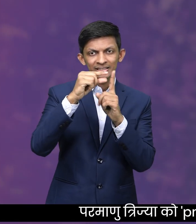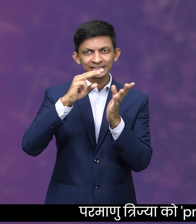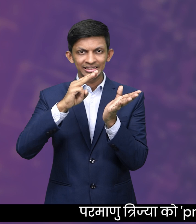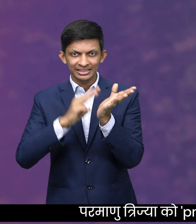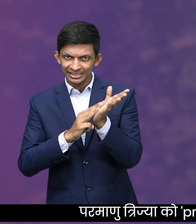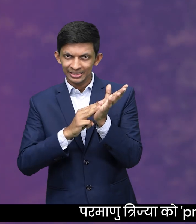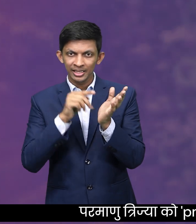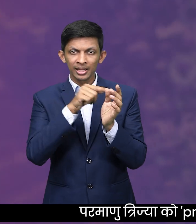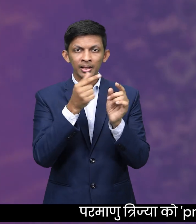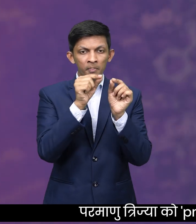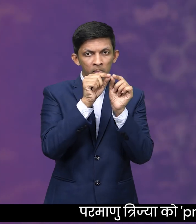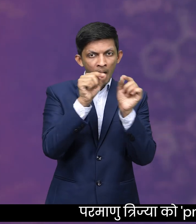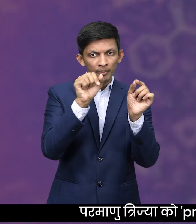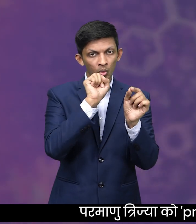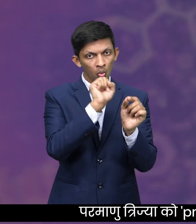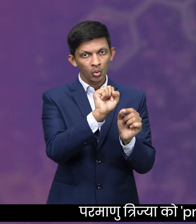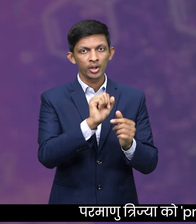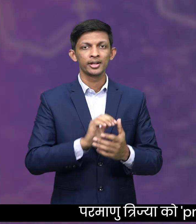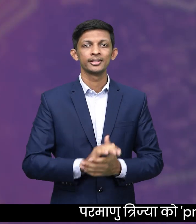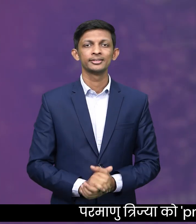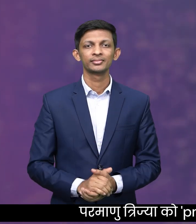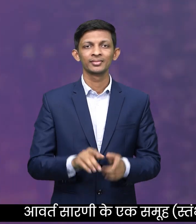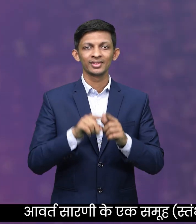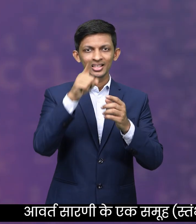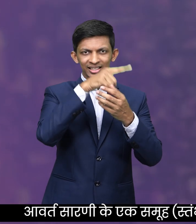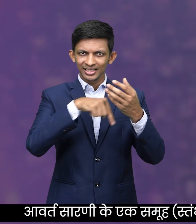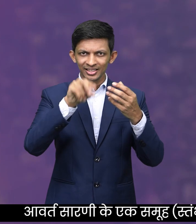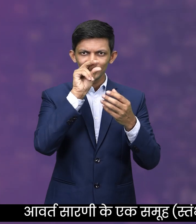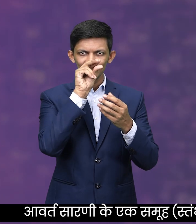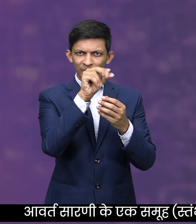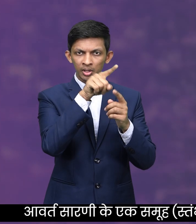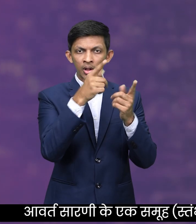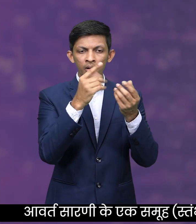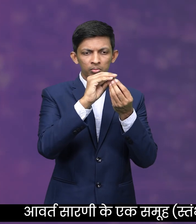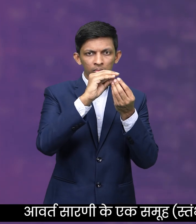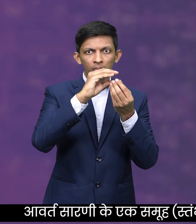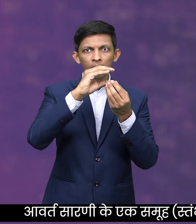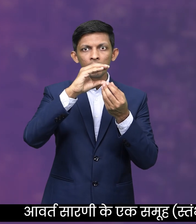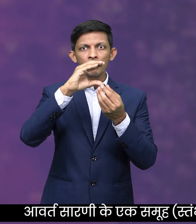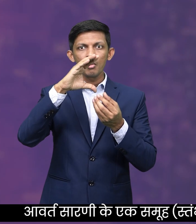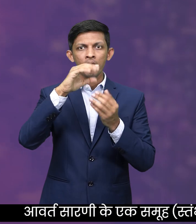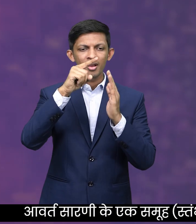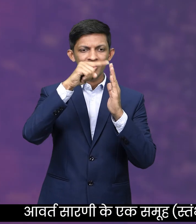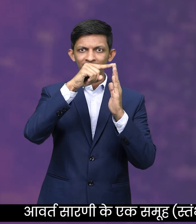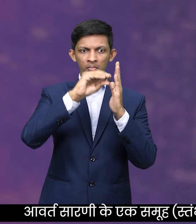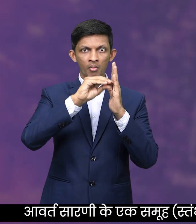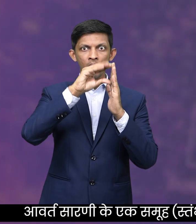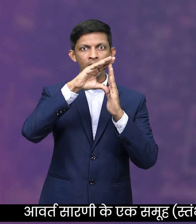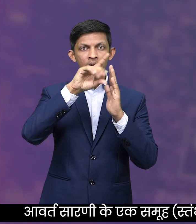पिकोमीटर इकाइयों में मापा जाता है। आवर्त सारणी के एक समूह स्तंभ में